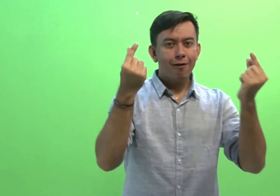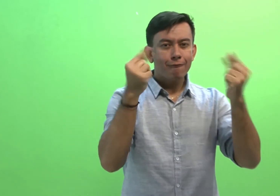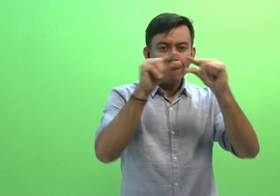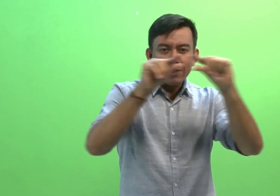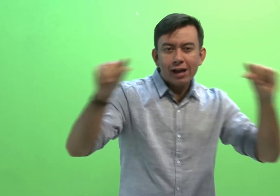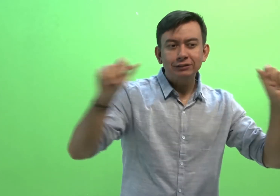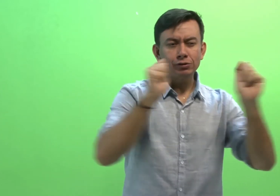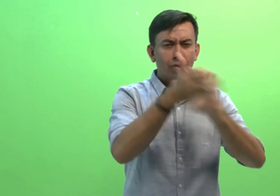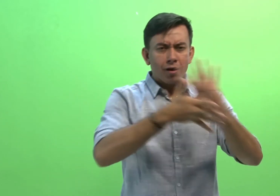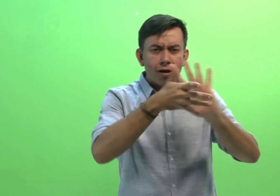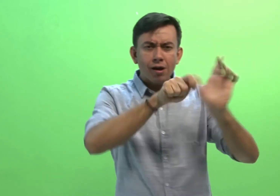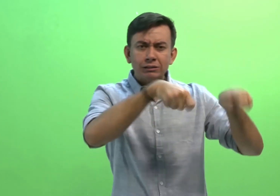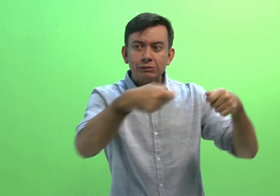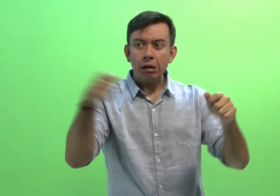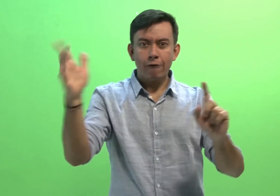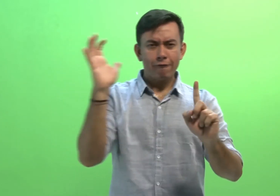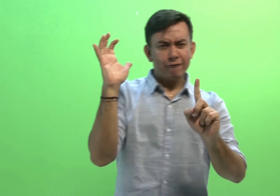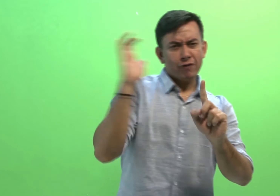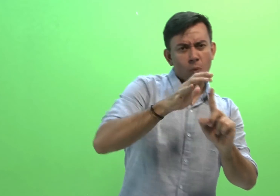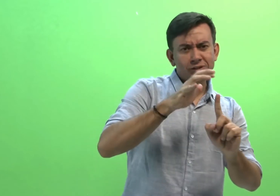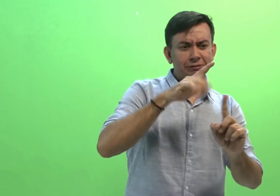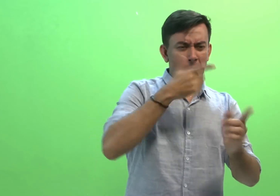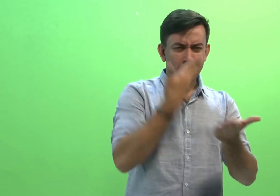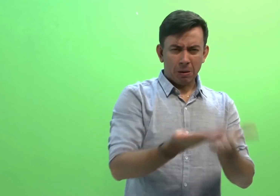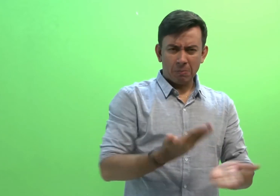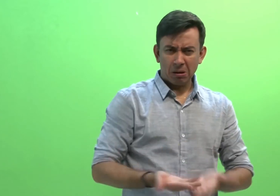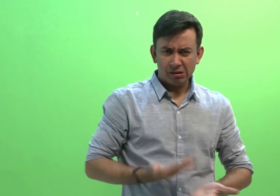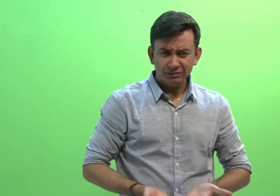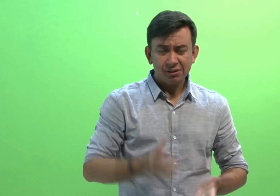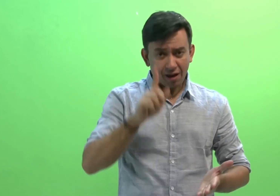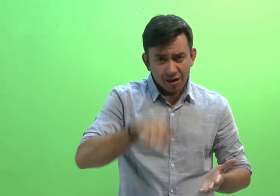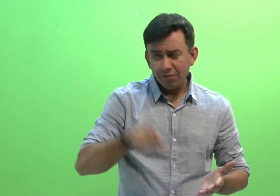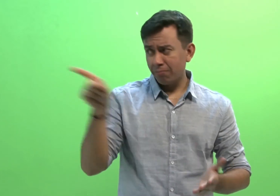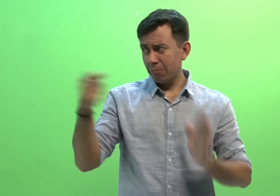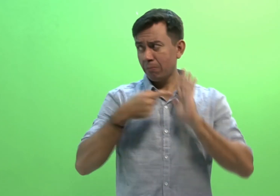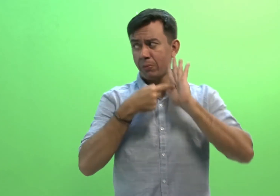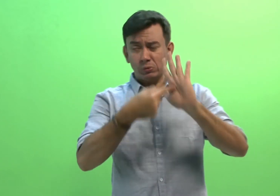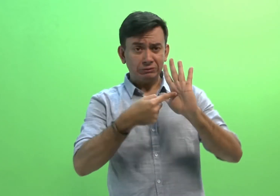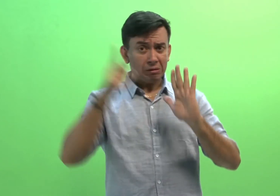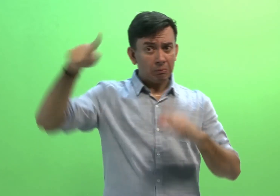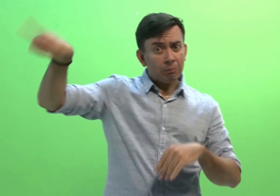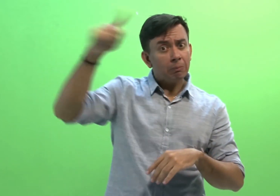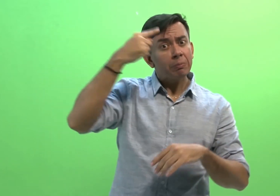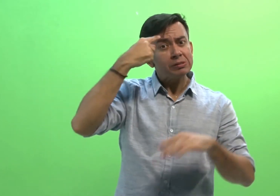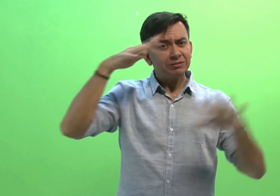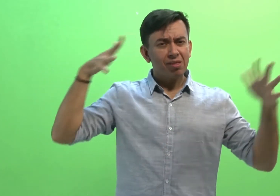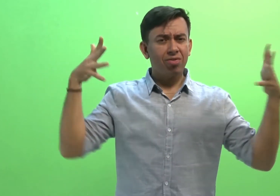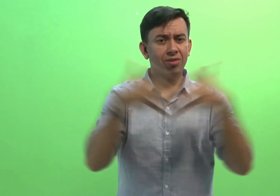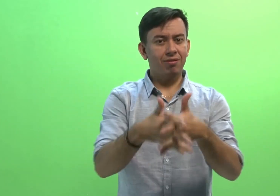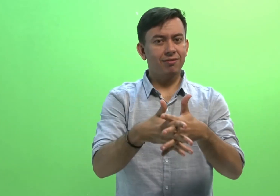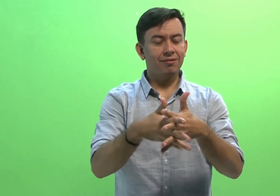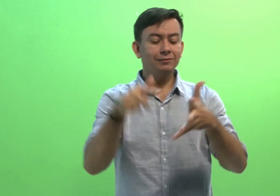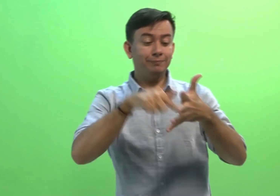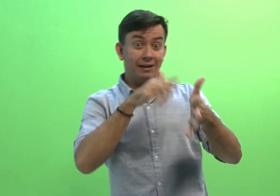não tivesse uma sequência. E aí, quando vê uma frase em língua de sinais, acreditam-se que a língua de sinais é uma língua